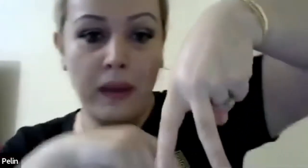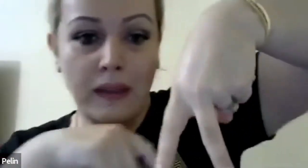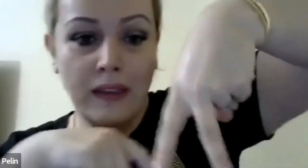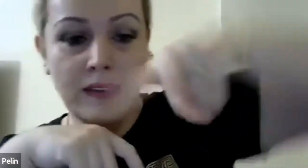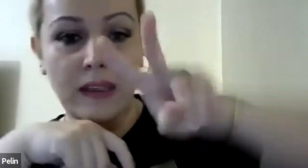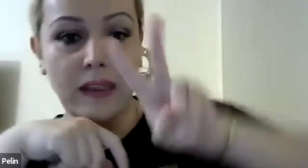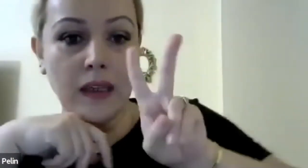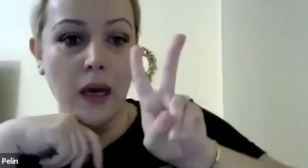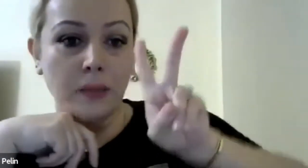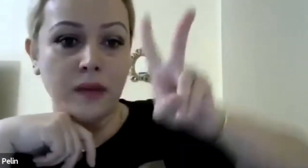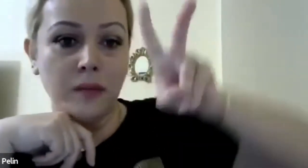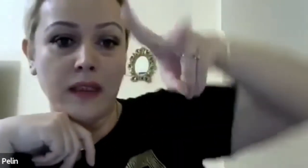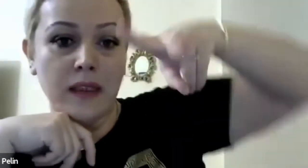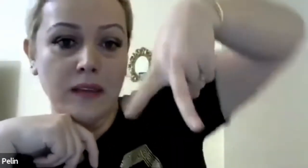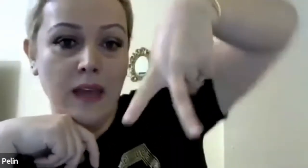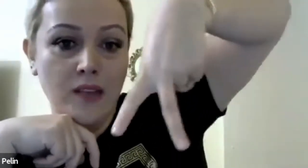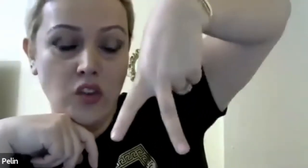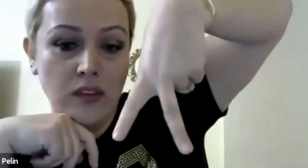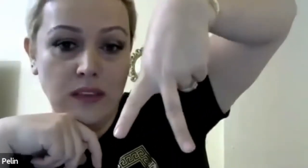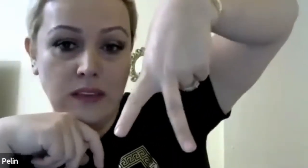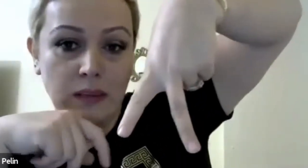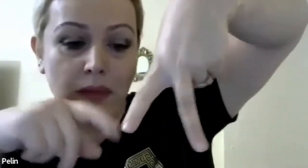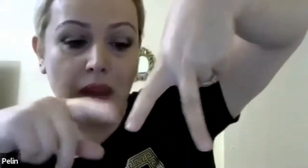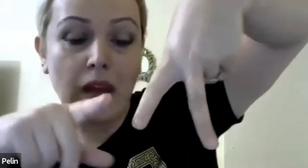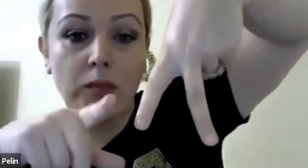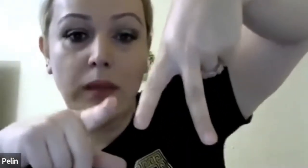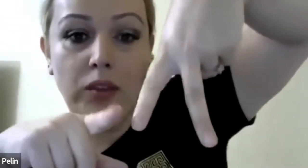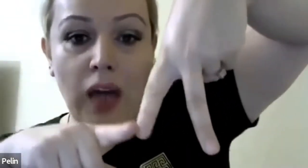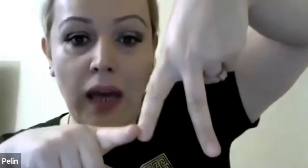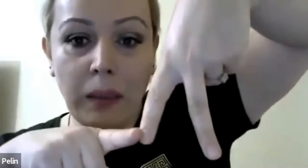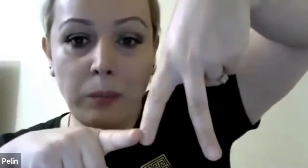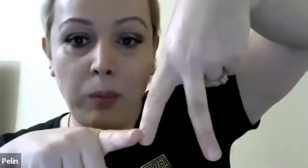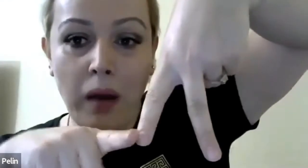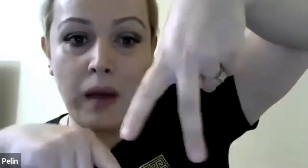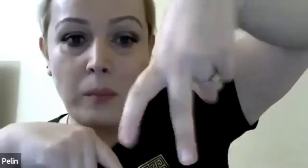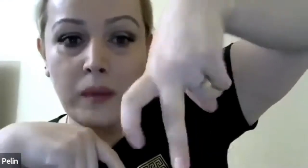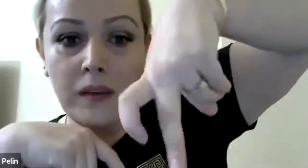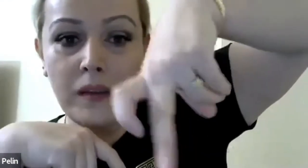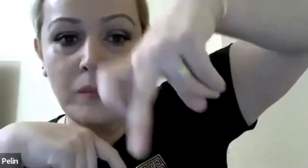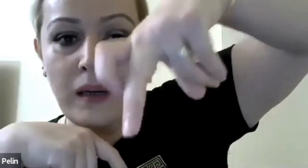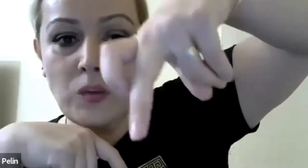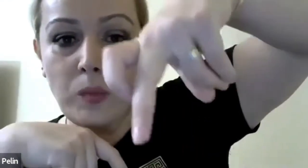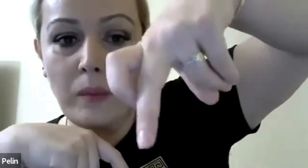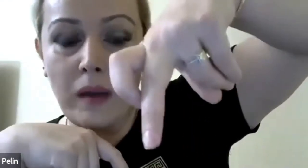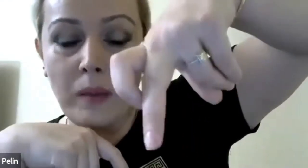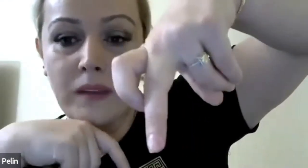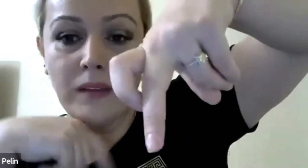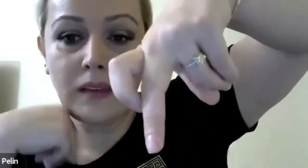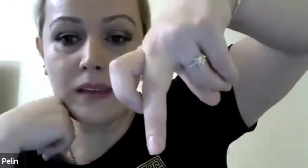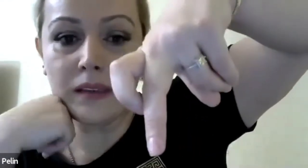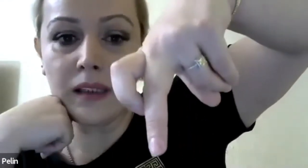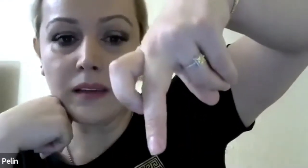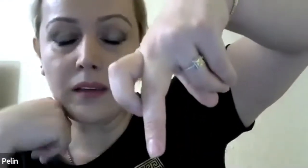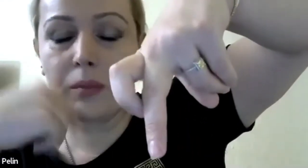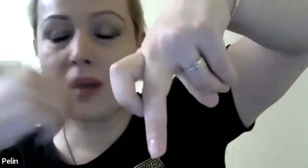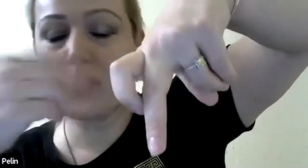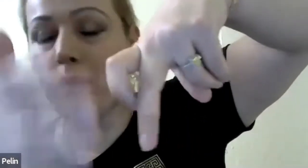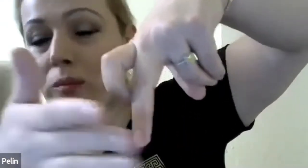P'de ise 2 yaptım. 2'yi ters çevirdim. Şimdi işaret parmağımı baş parmağımın yanına, baş parmağım diyorum,